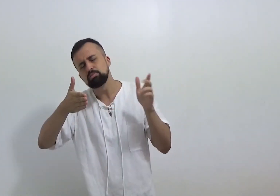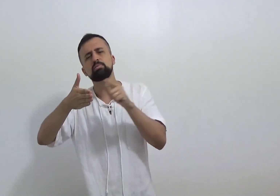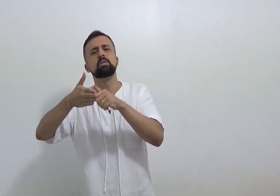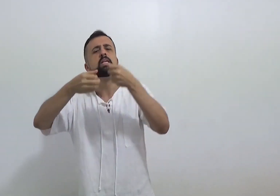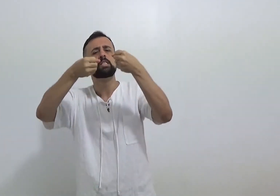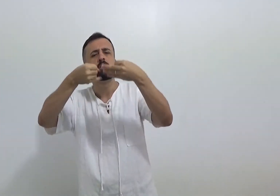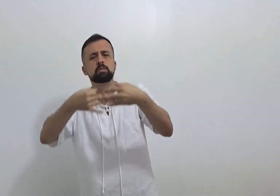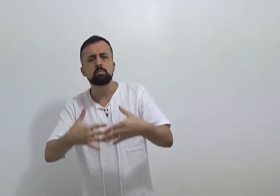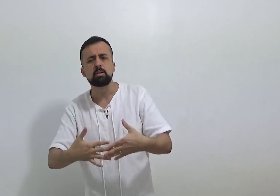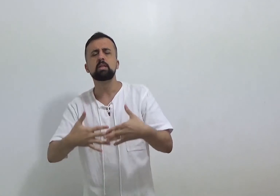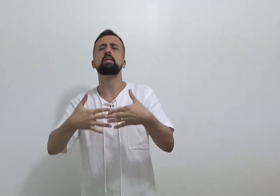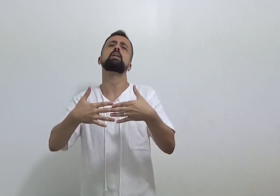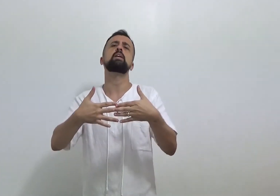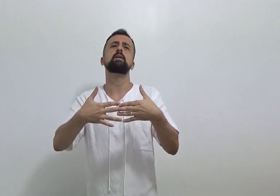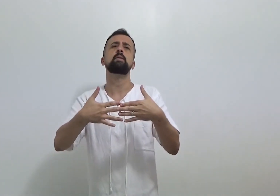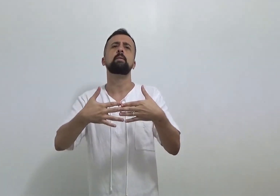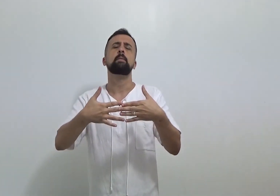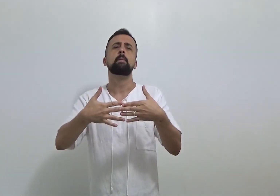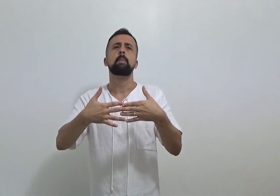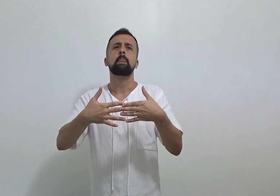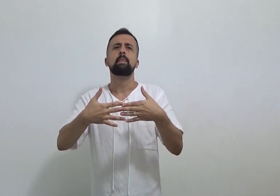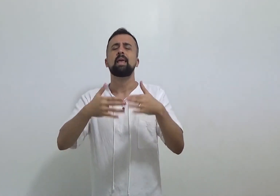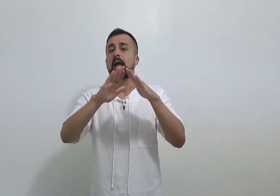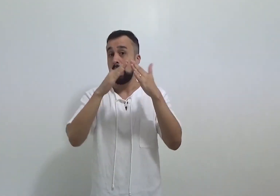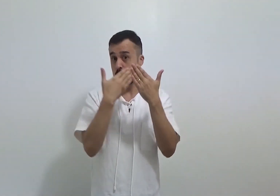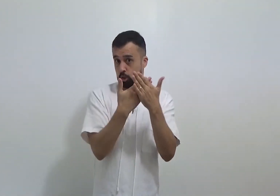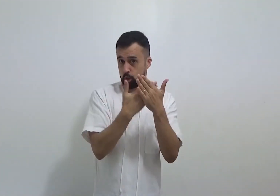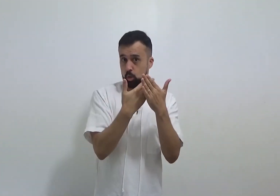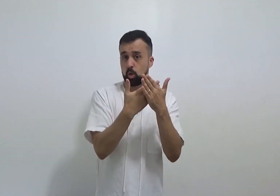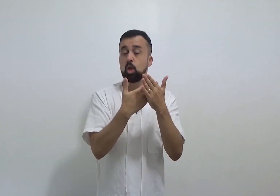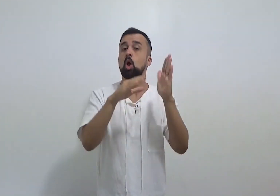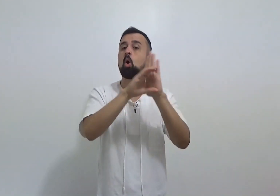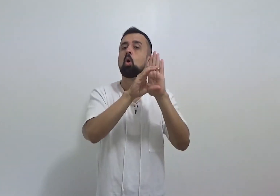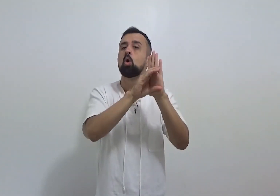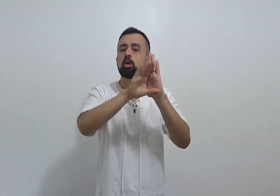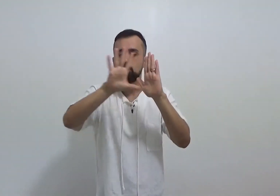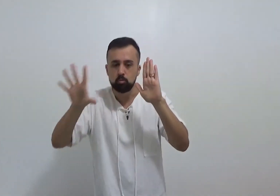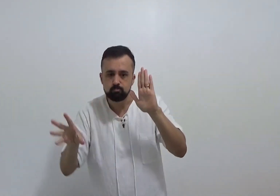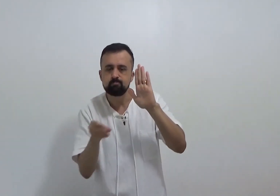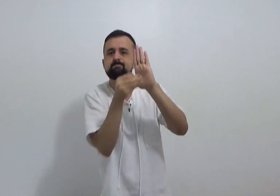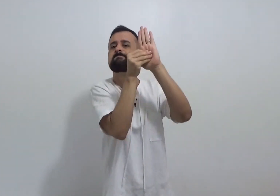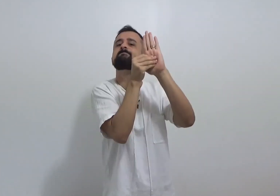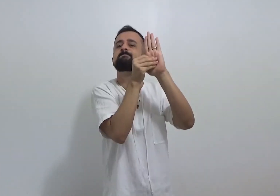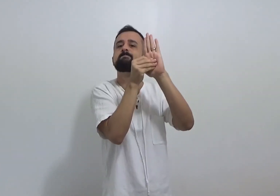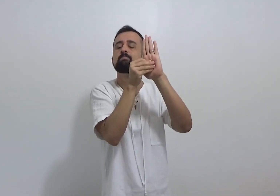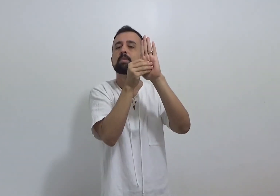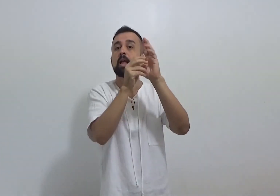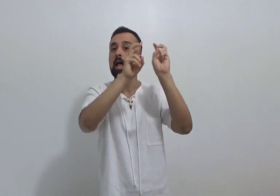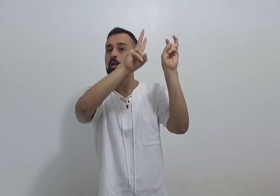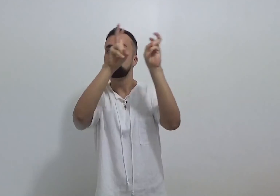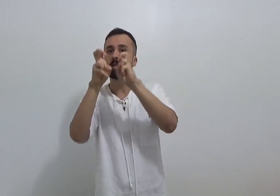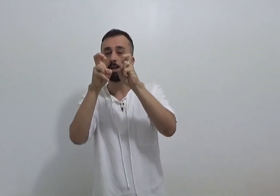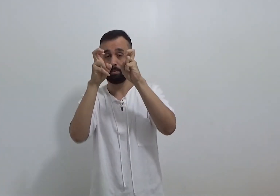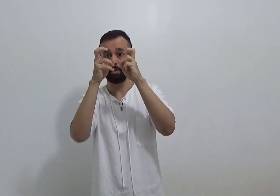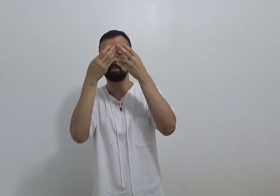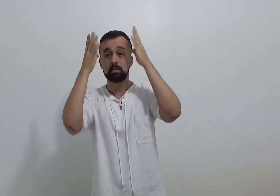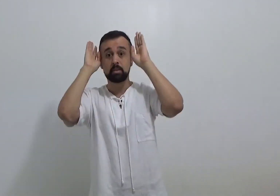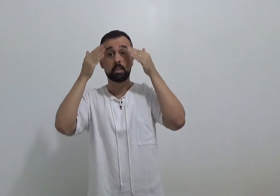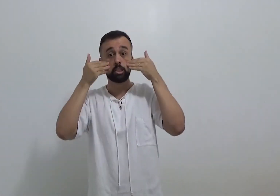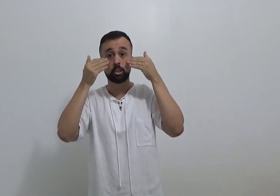Até agora, eu expliquei sobre a escola integrar ao currículo a temática